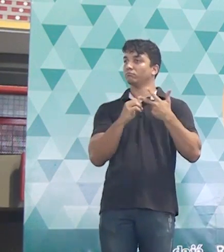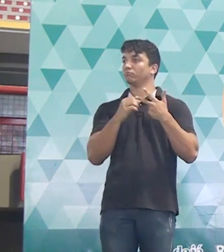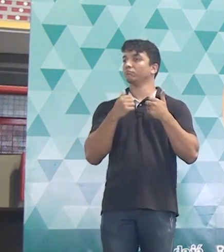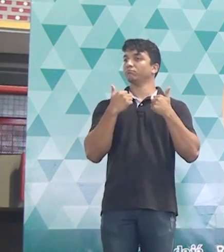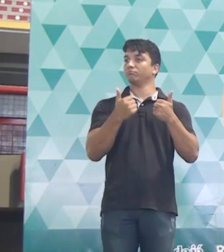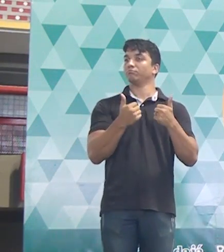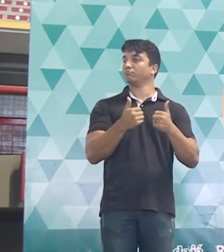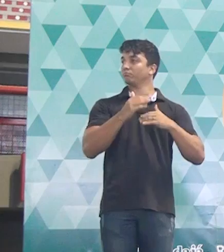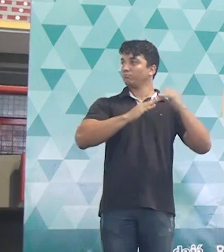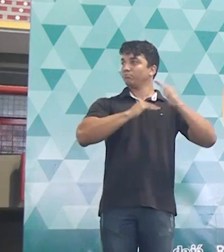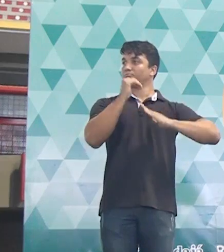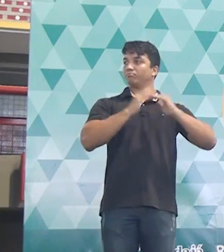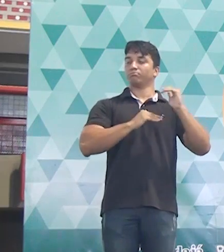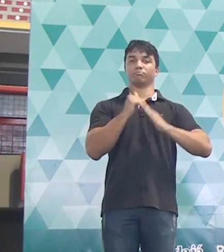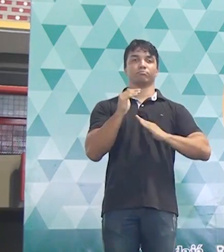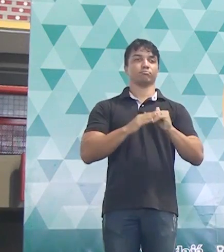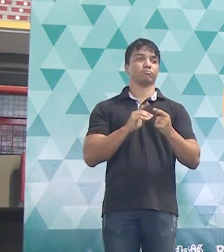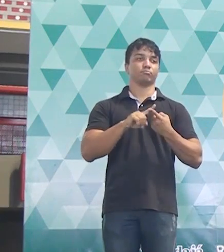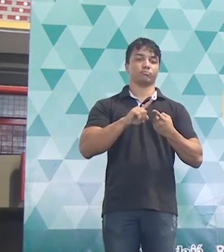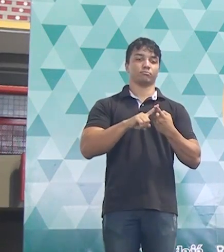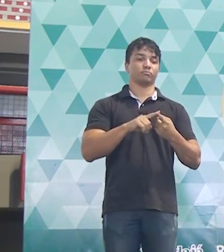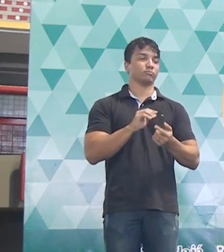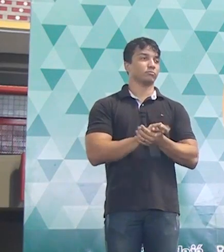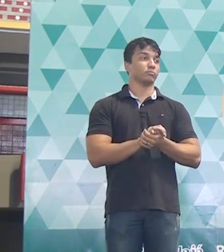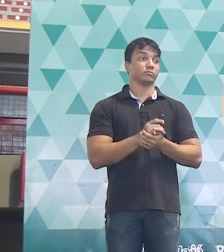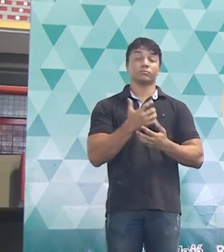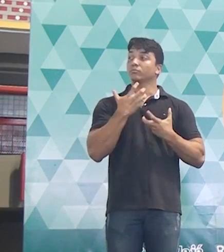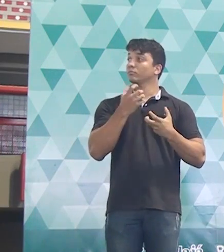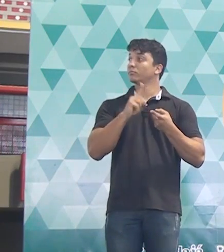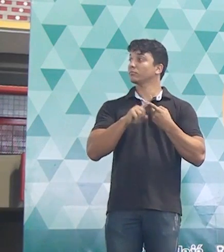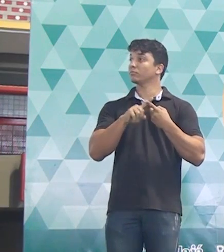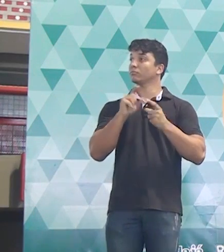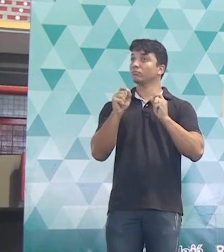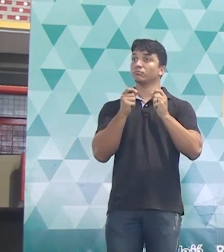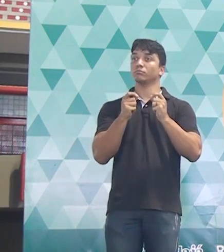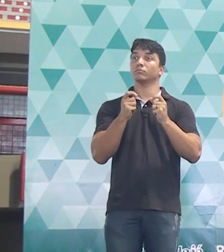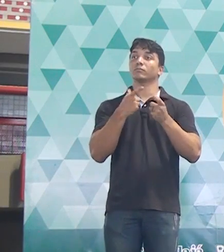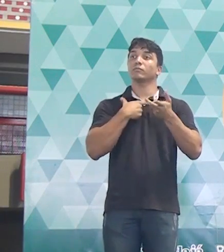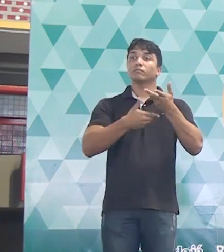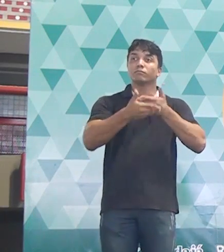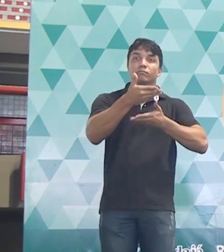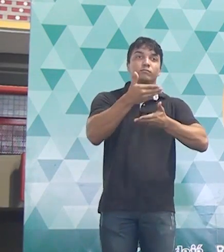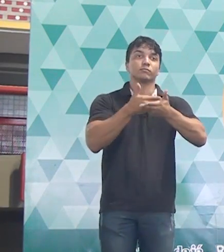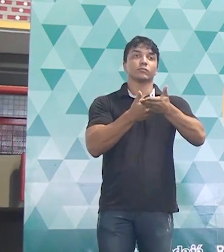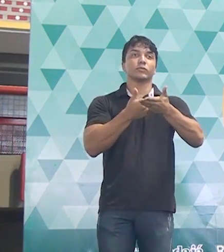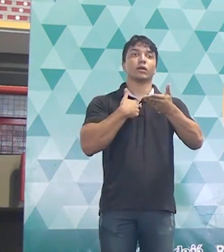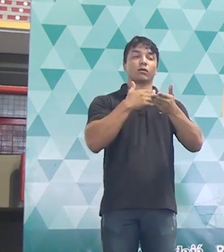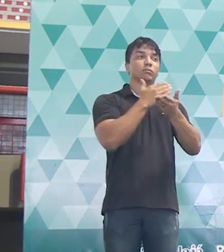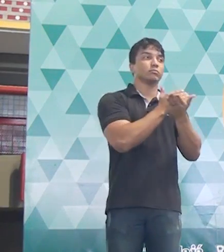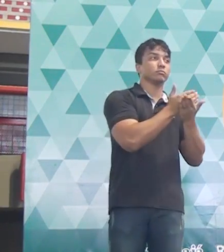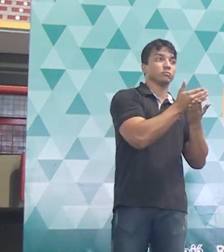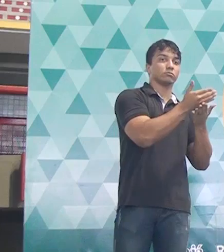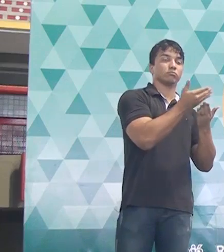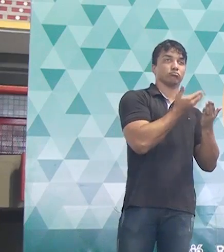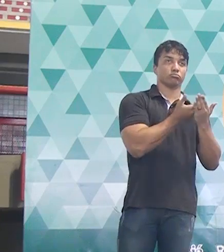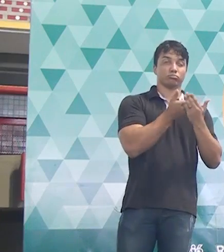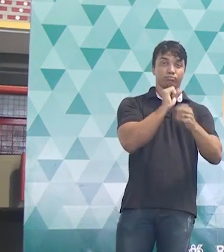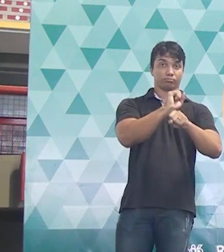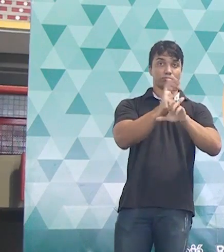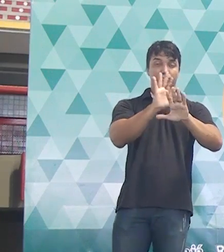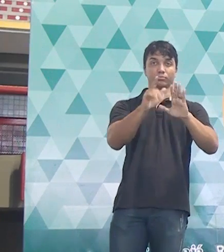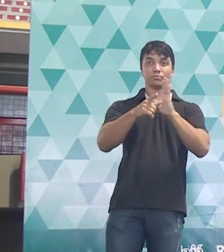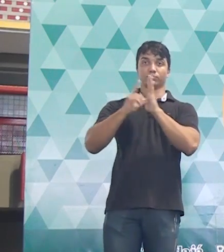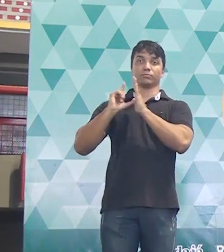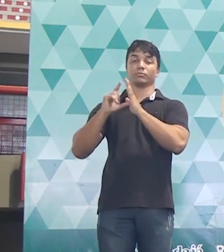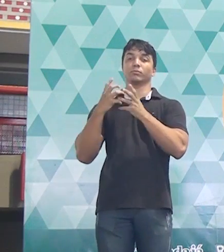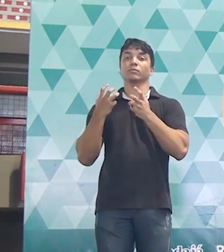sucesso profissional. E companheiros, eu queria compartilhar com vocês, antes de começarmos nossa aula,